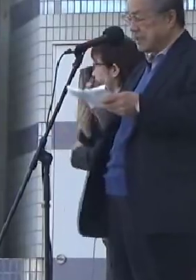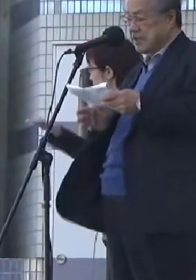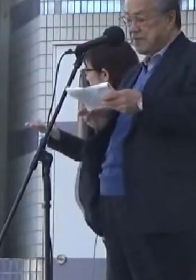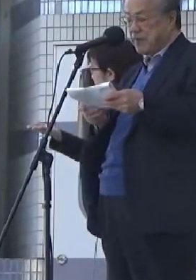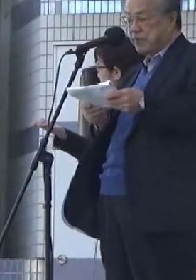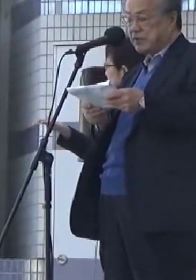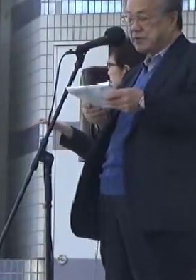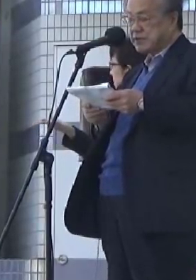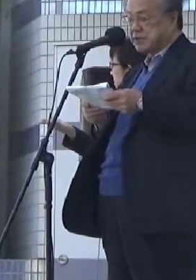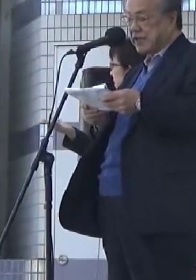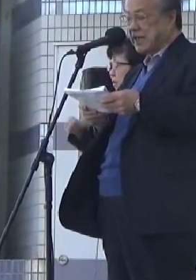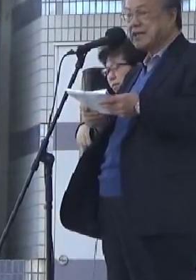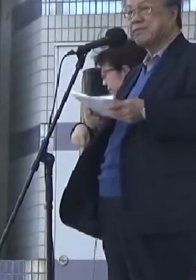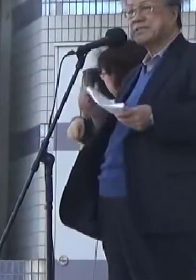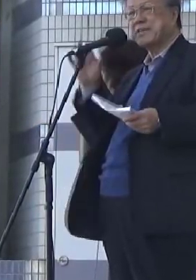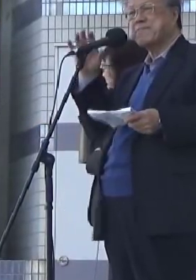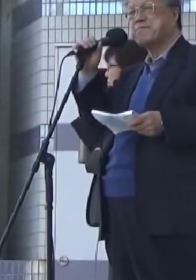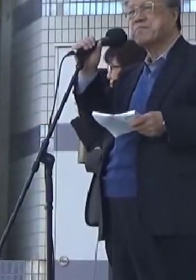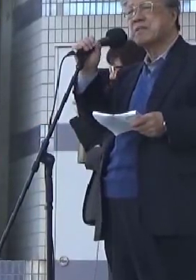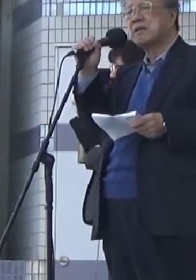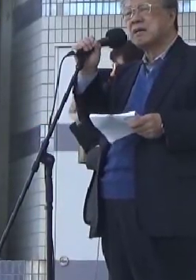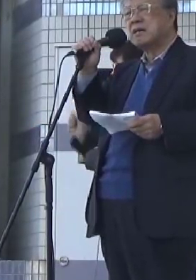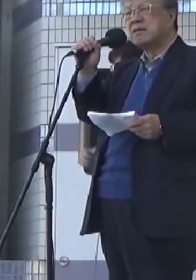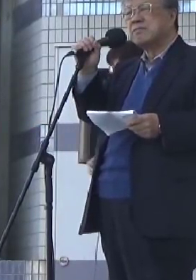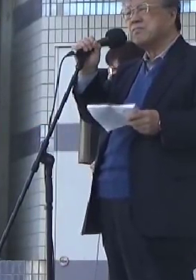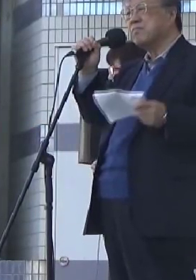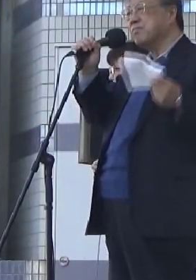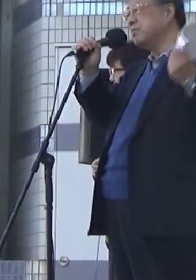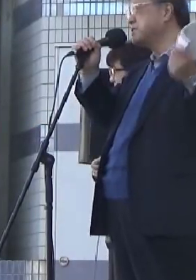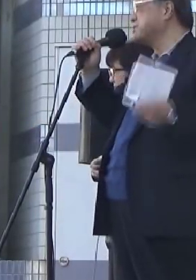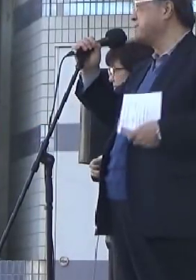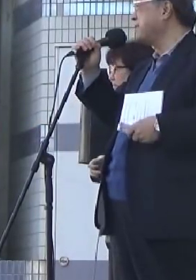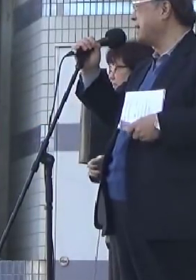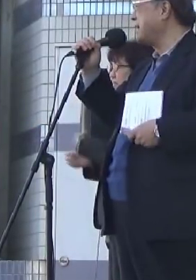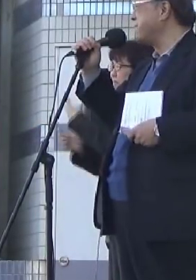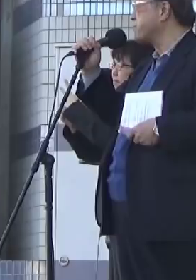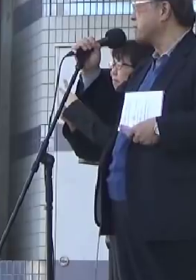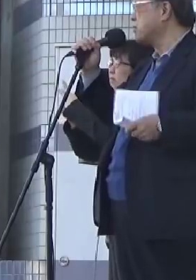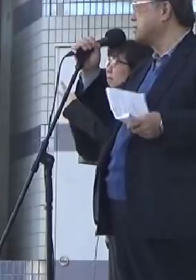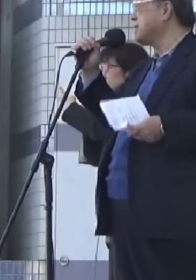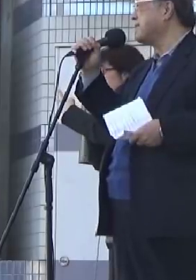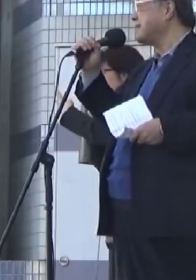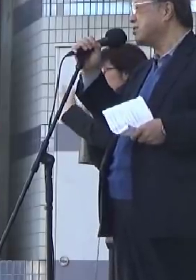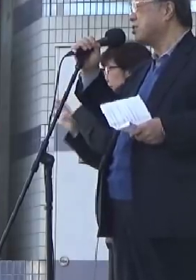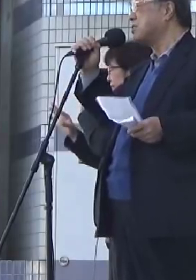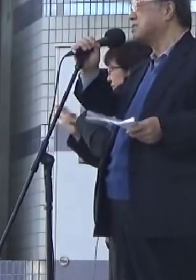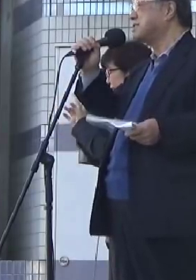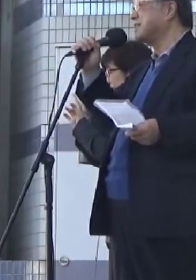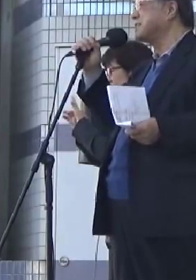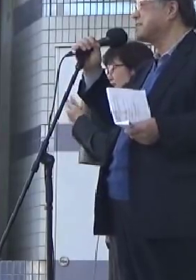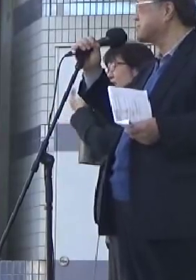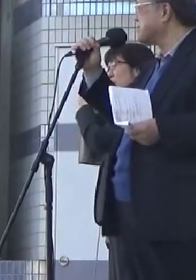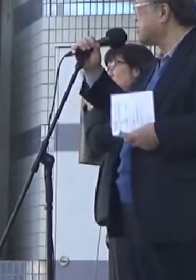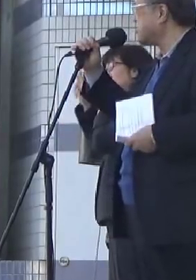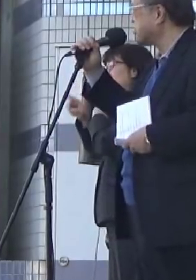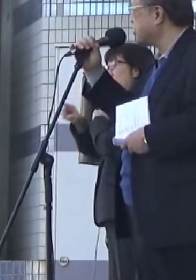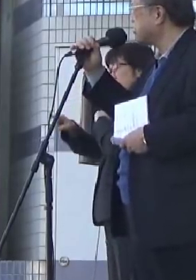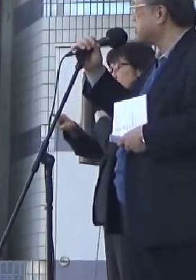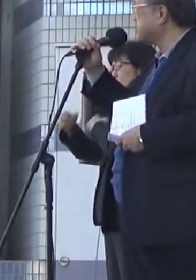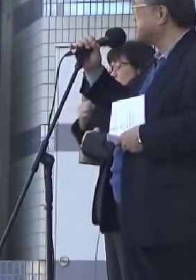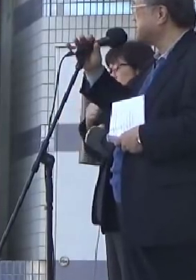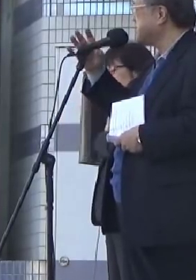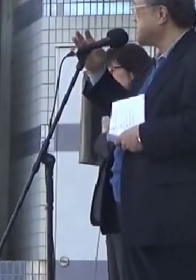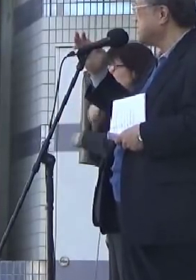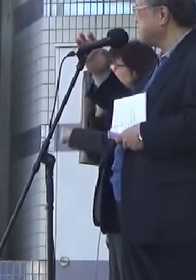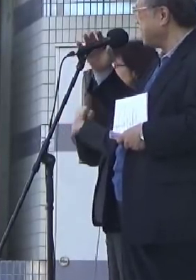絶対に守れるはずがありません。3つ目は沖縄への基地建設の